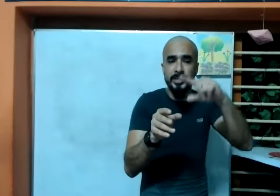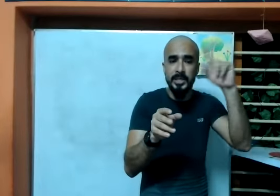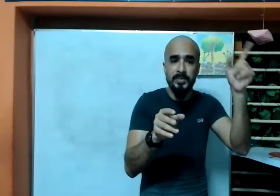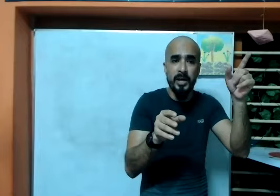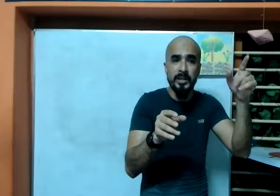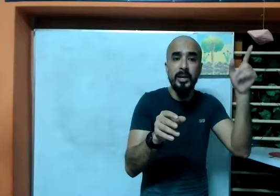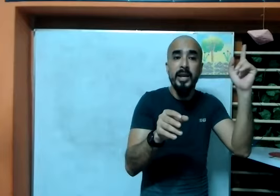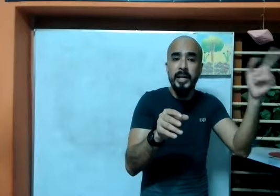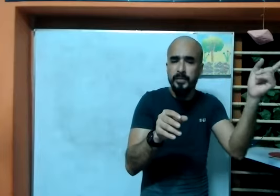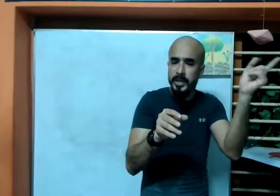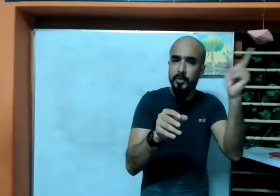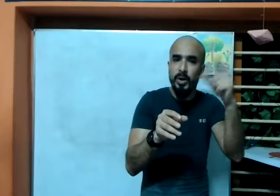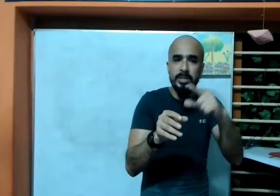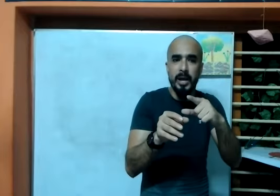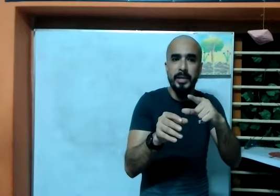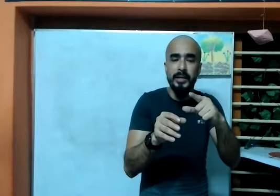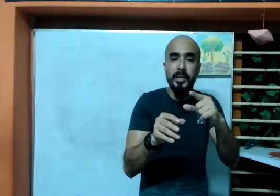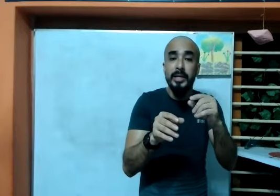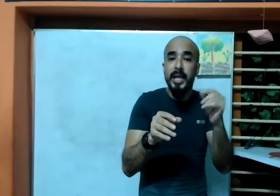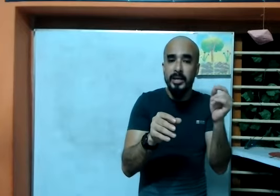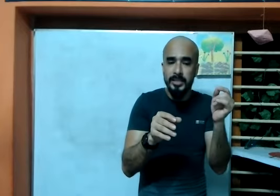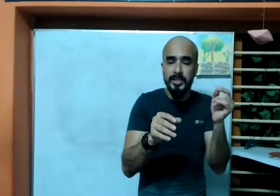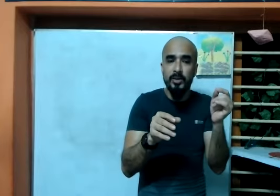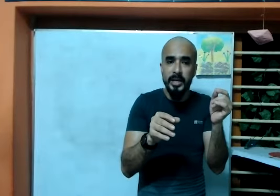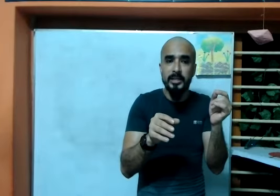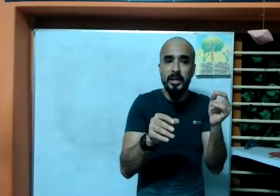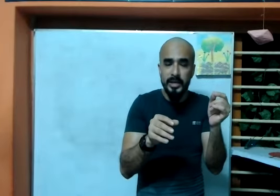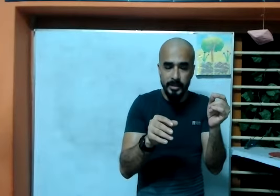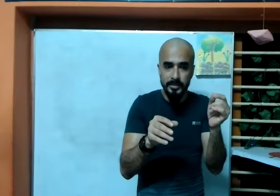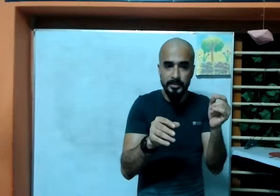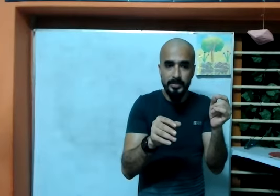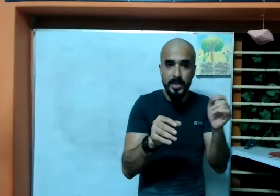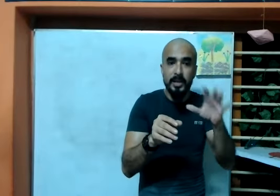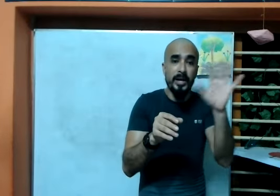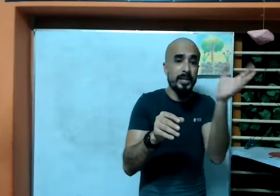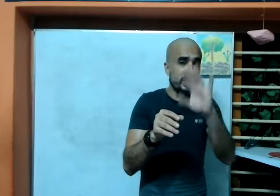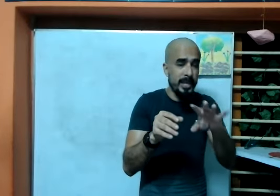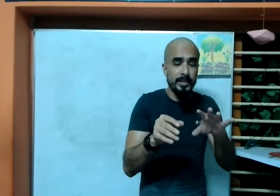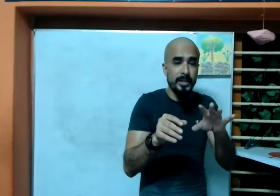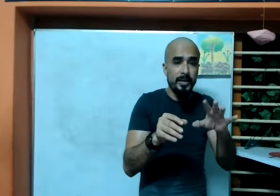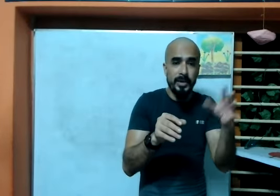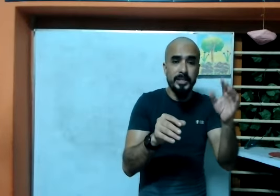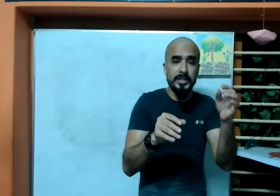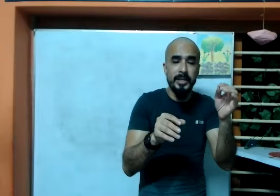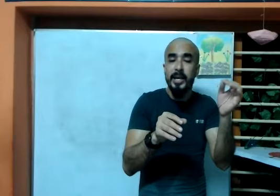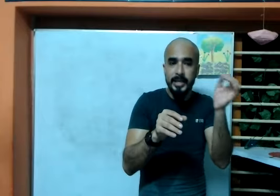his father if he was coming. She asked ছিল কিনা তাড়াতাড়ি. And father said,